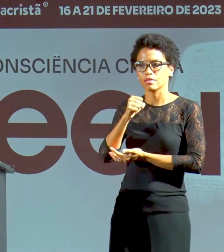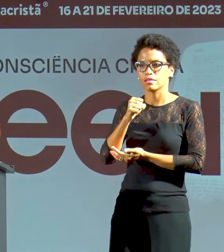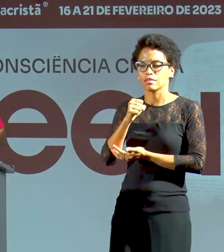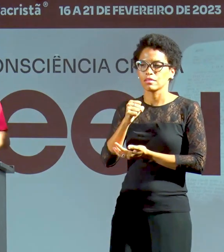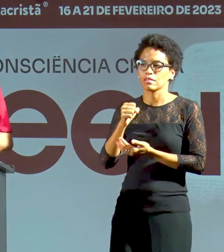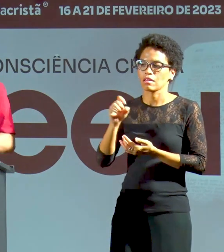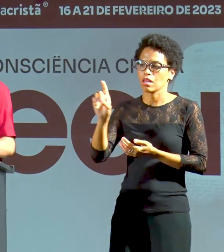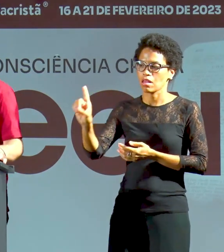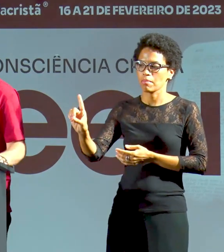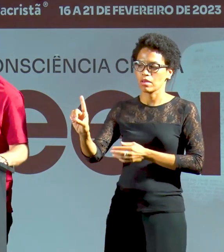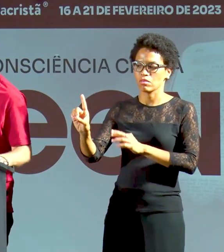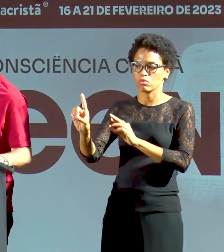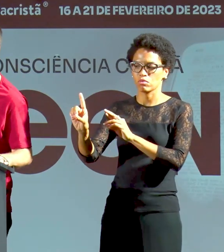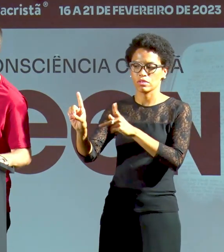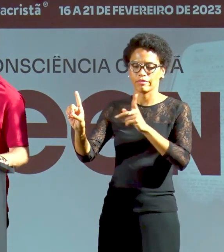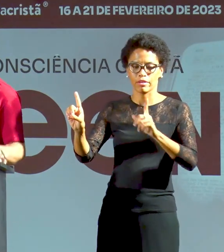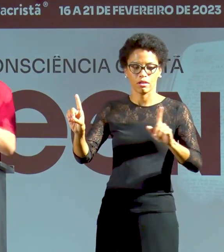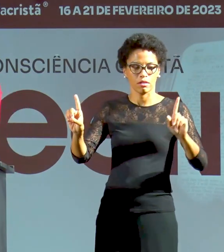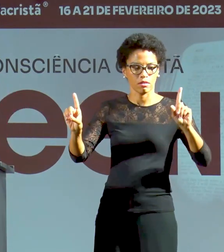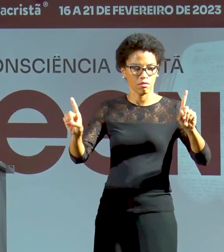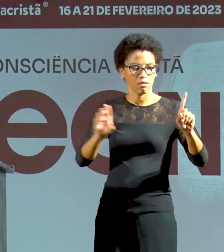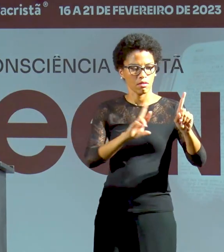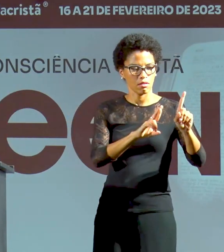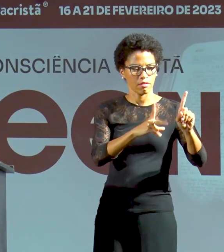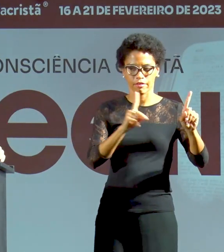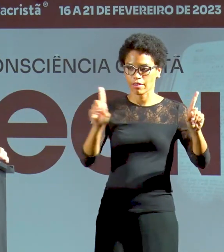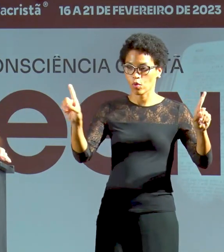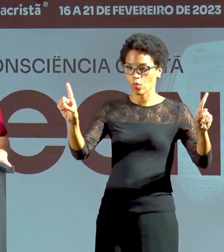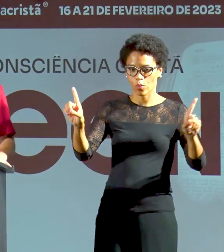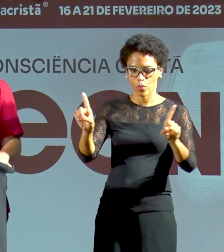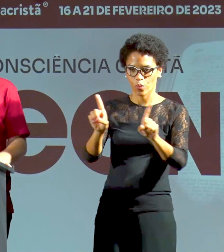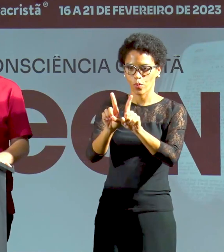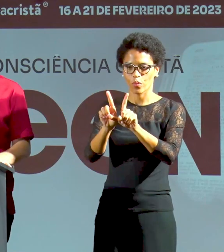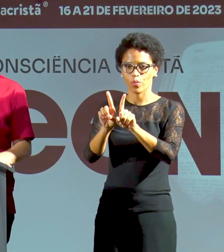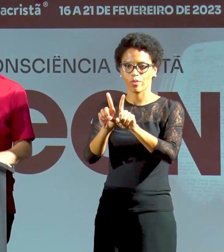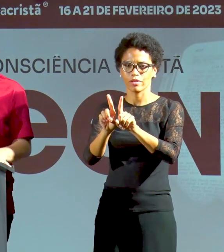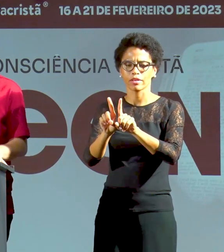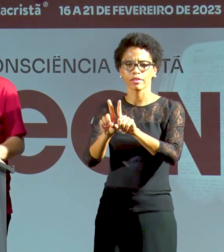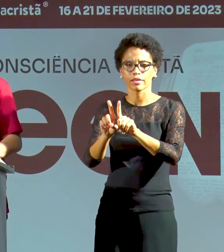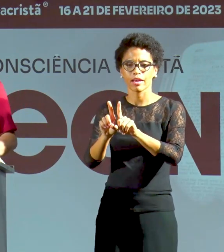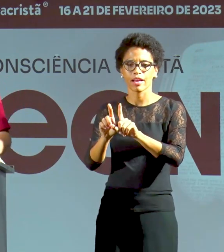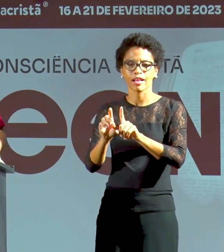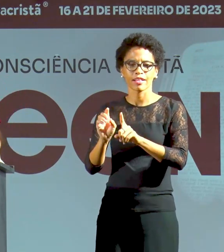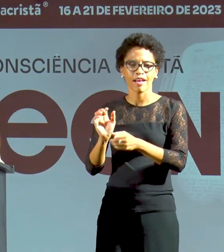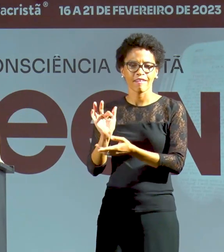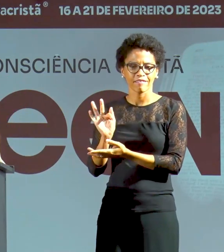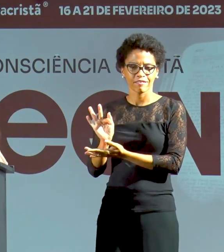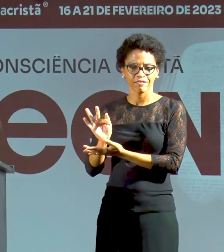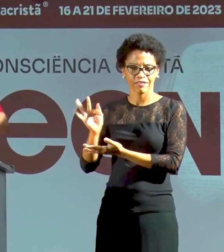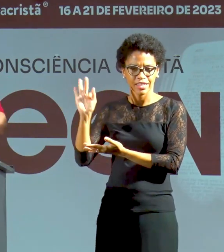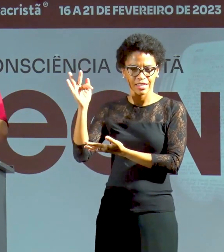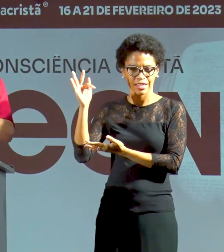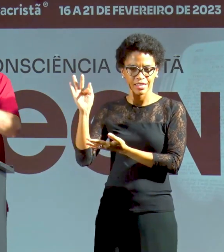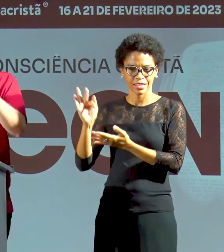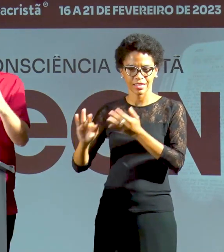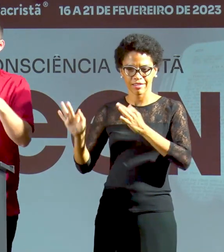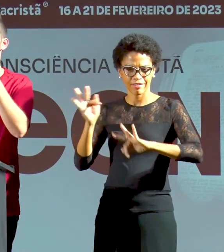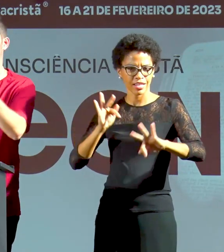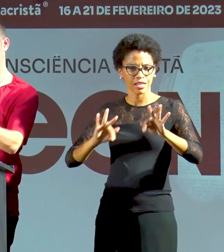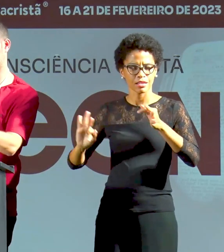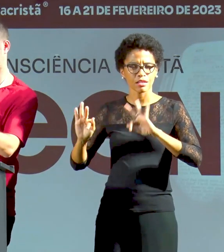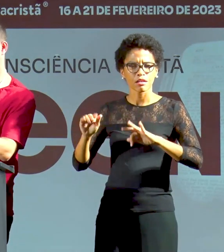opostos se atraem e na física a gente aprende isso mesmo e de fato mas durante